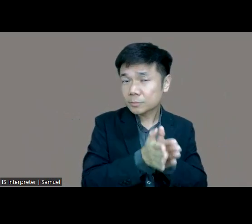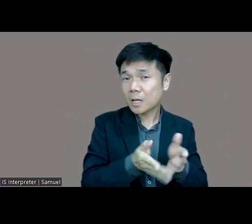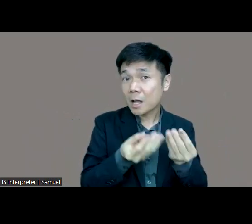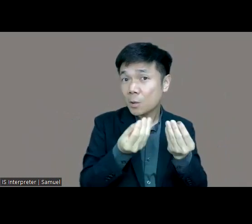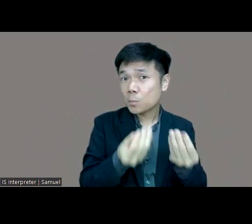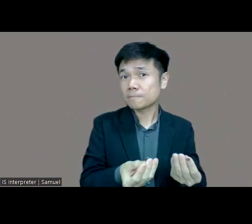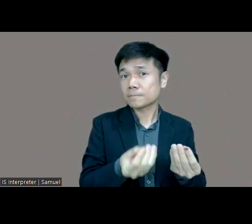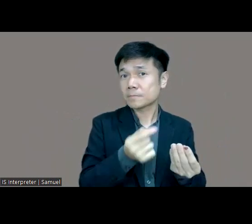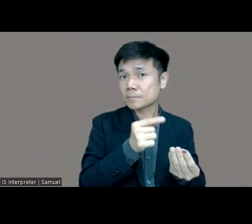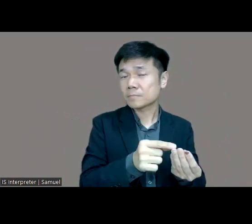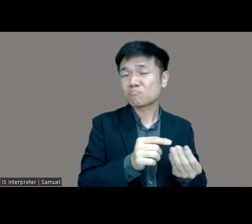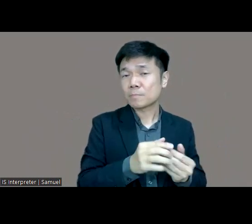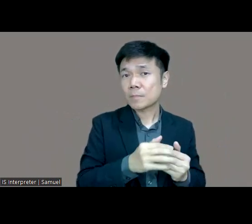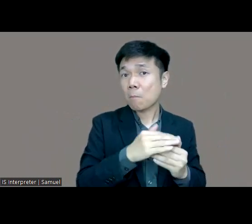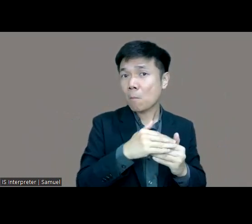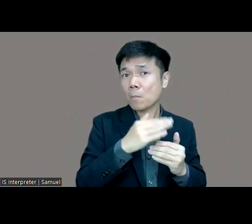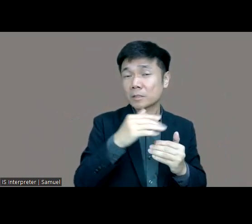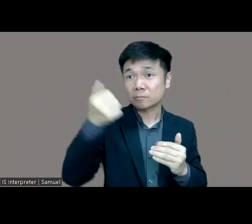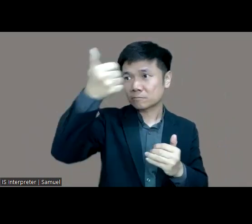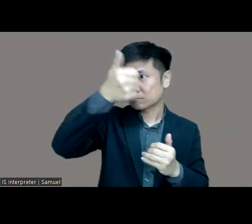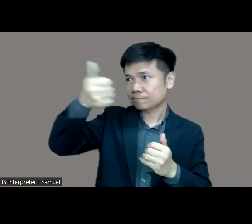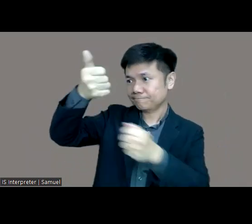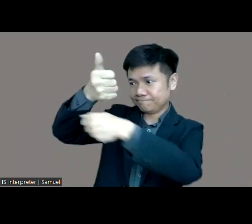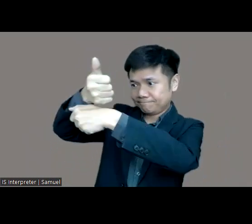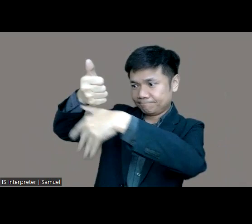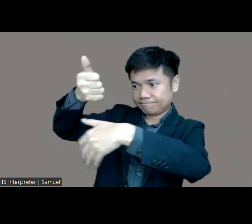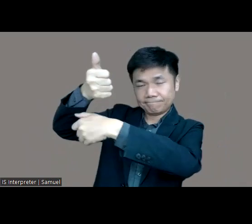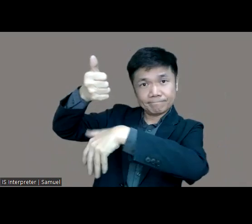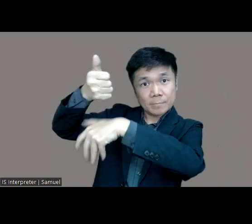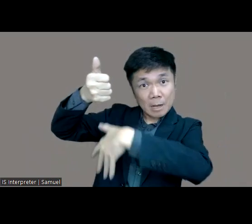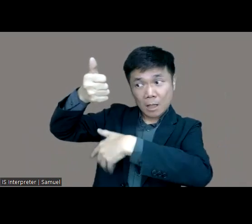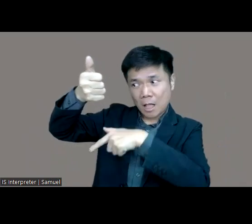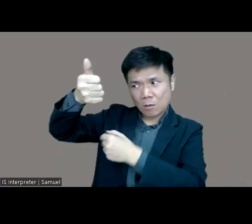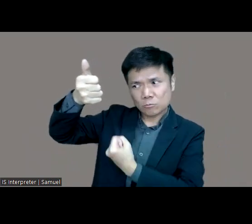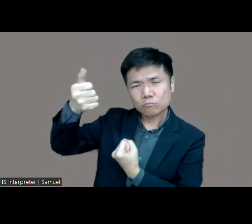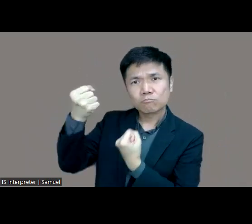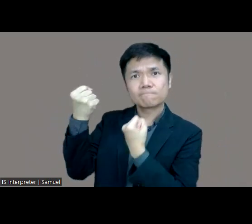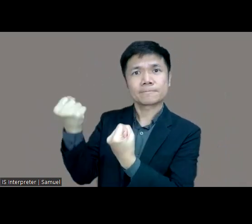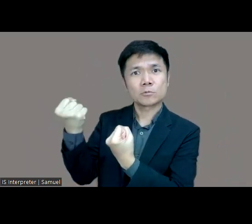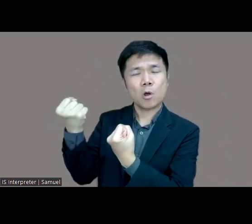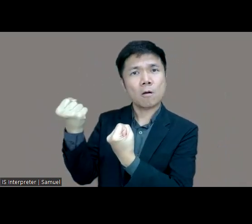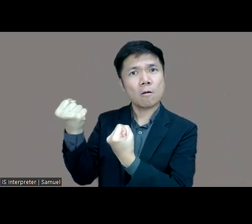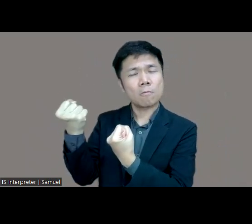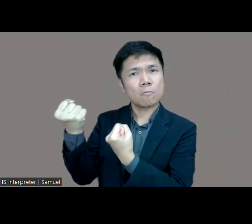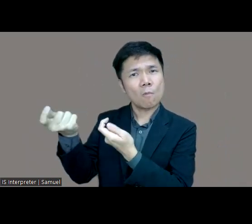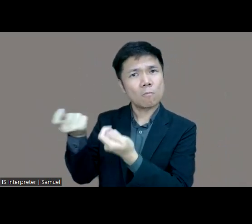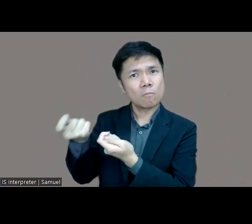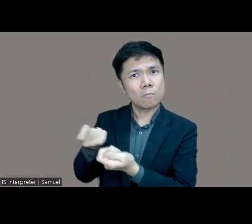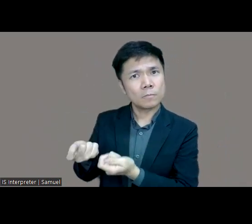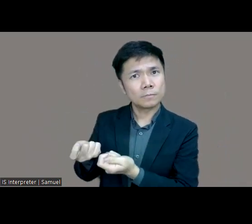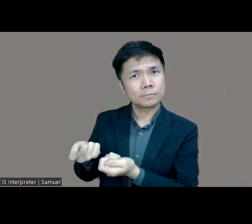inviter l'âme à parler de bridge ou d'autres types de renforcement des